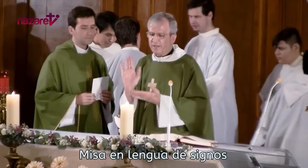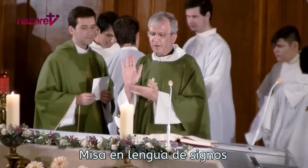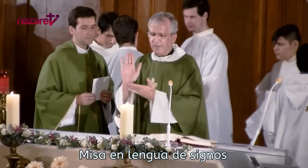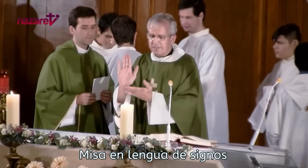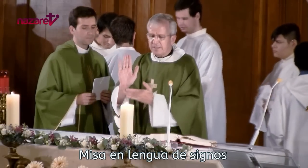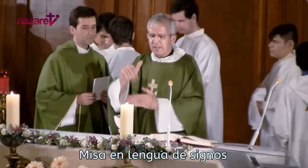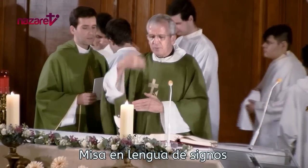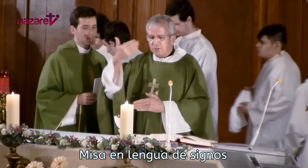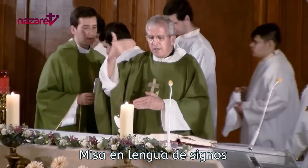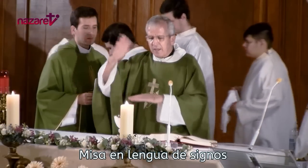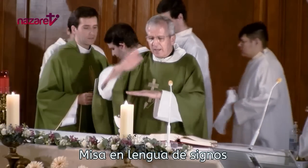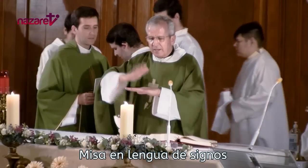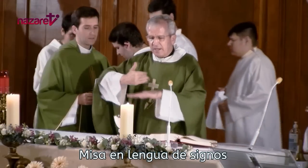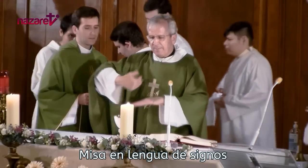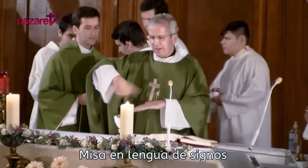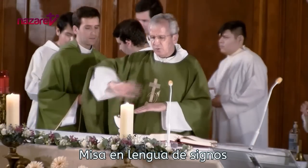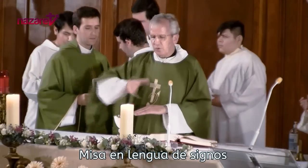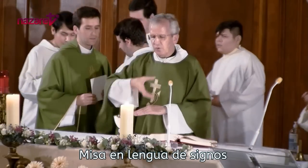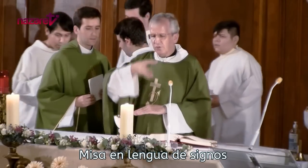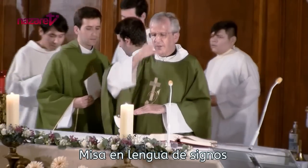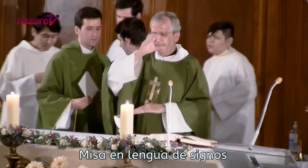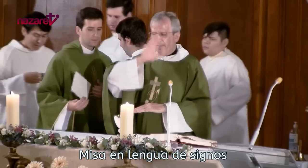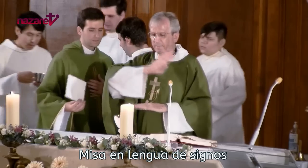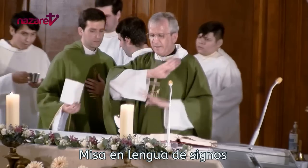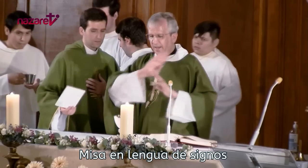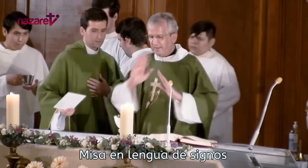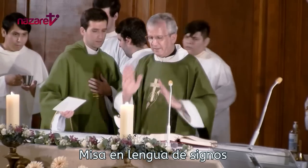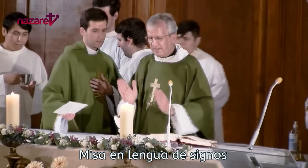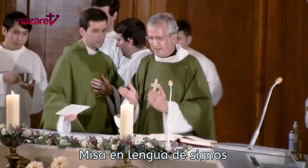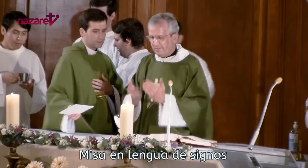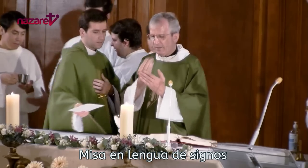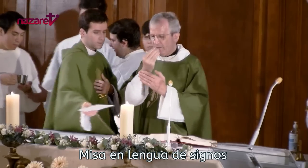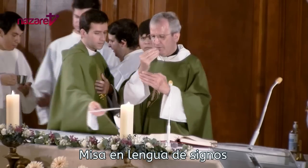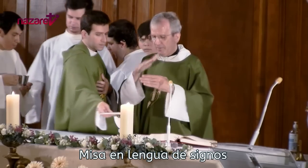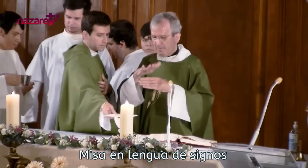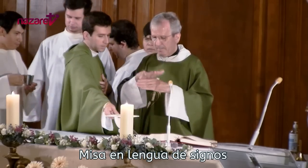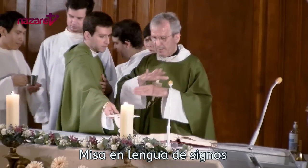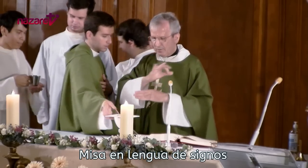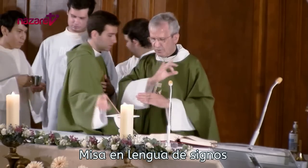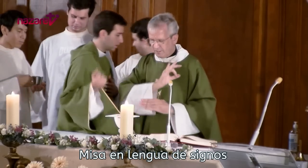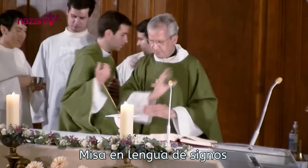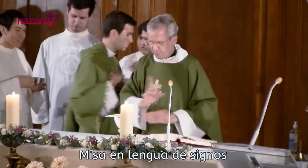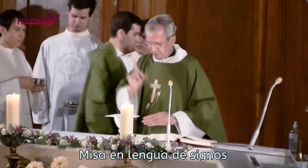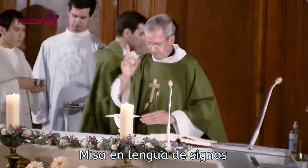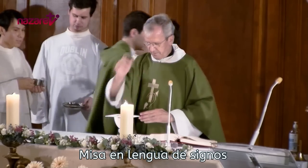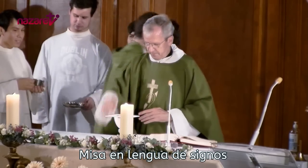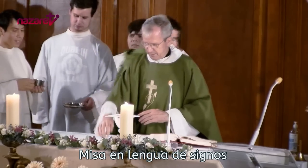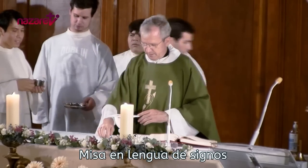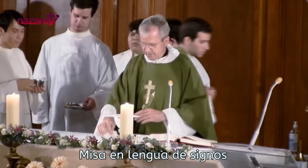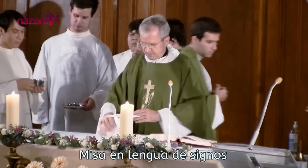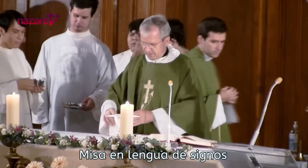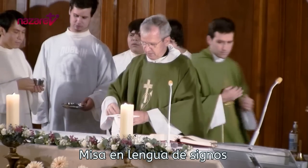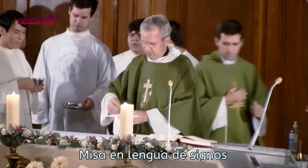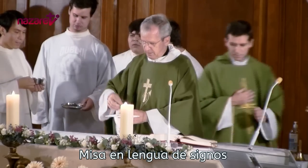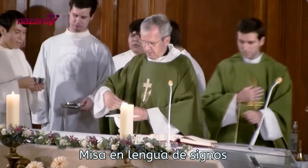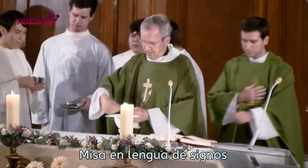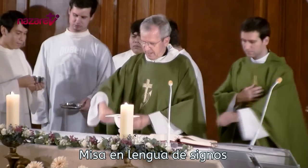te presentamos. Él será para nosotros bebida de salvación. Bendito seas por siempre, Señor.